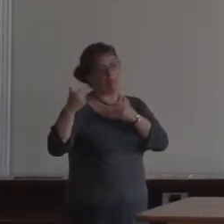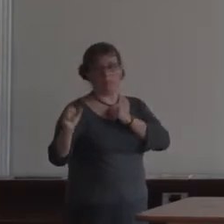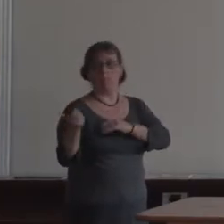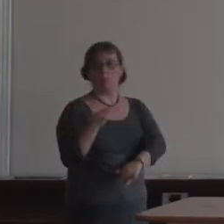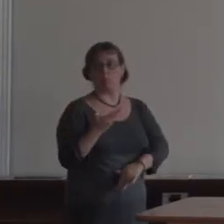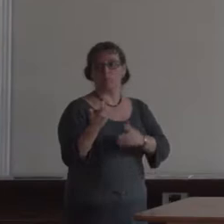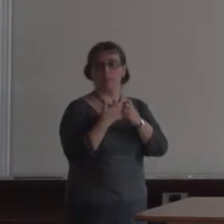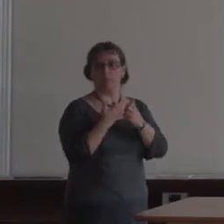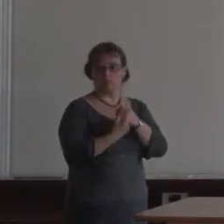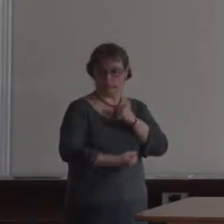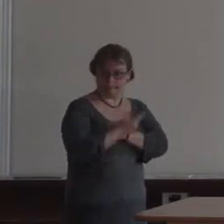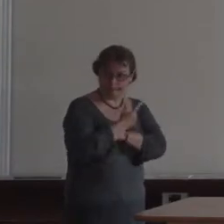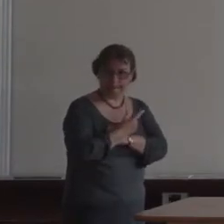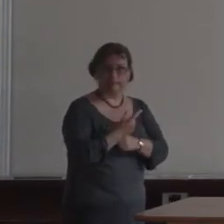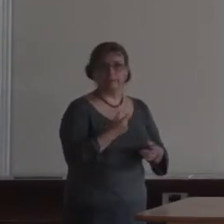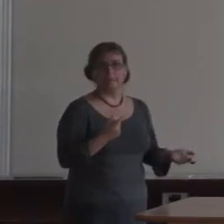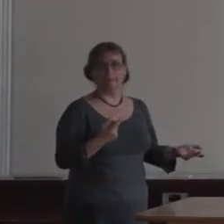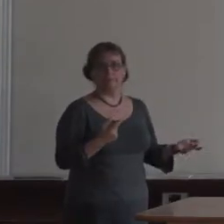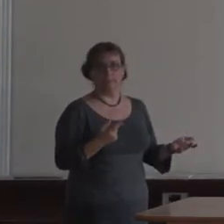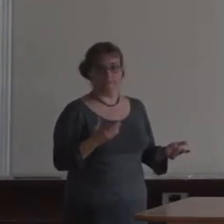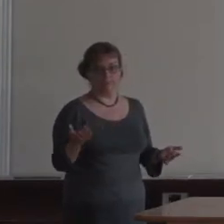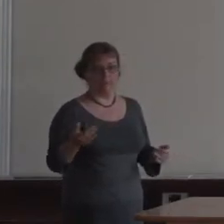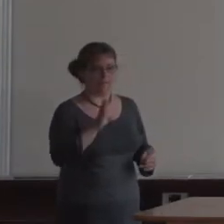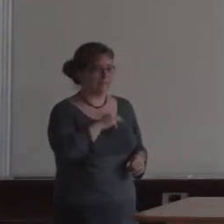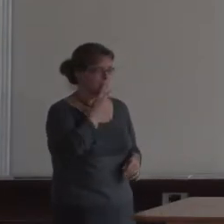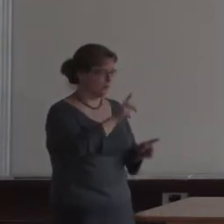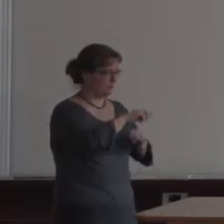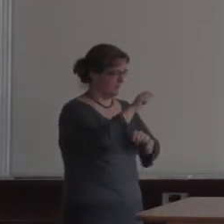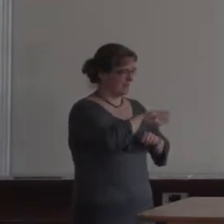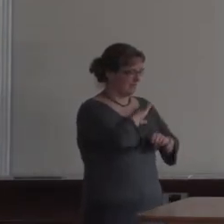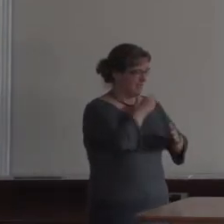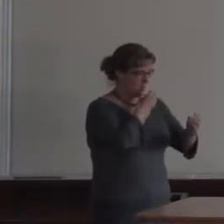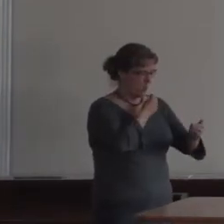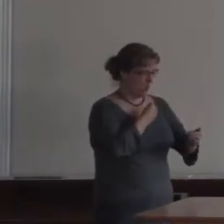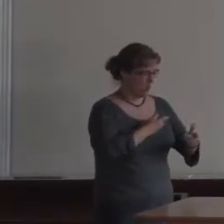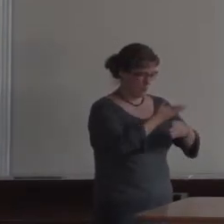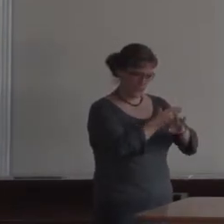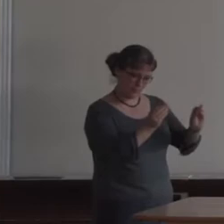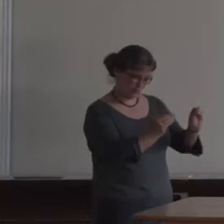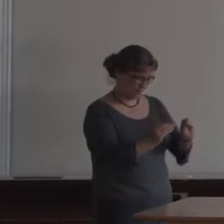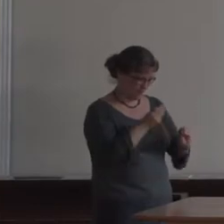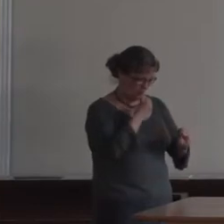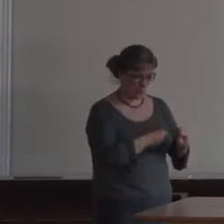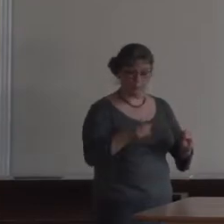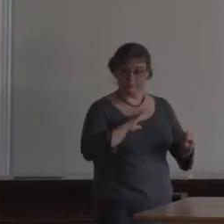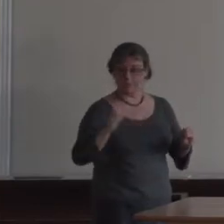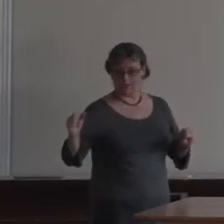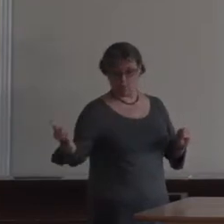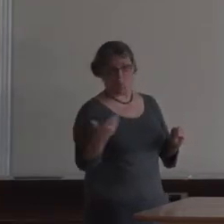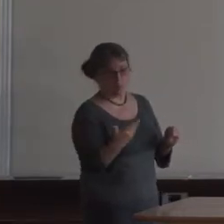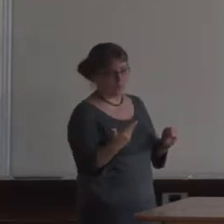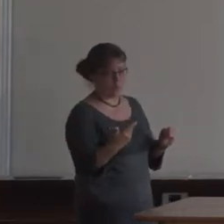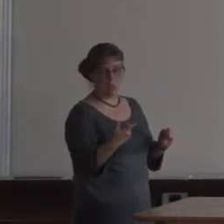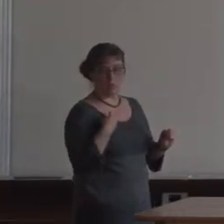trouver les exemples qui vont faire péter notre test, qui vont invalider la propriété qu'on a faite.